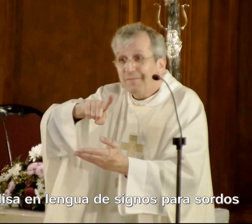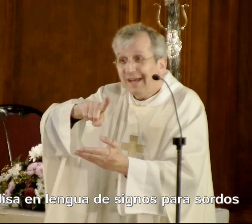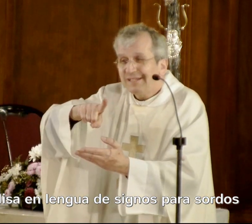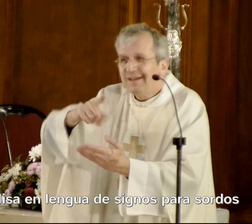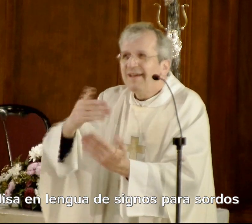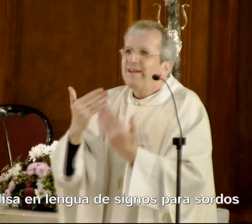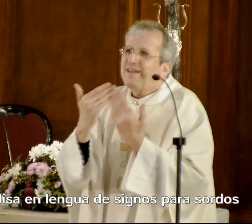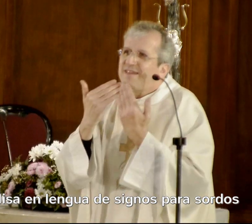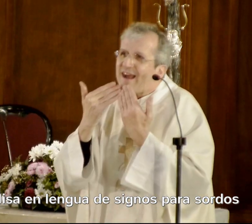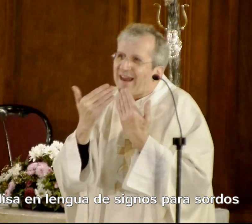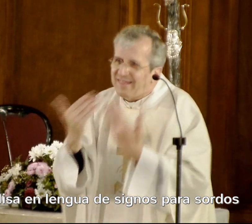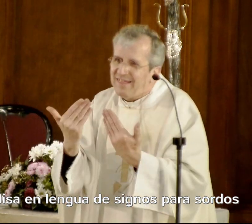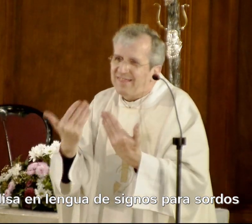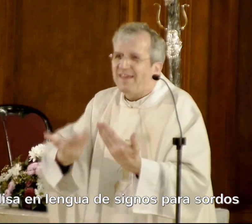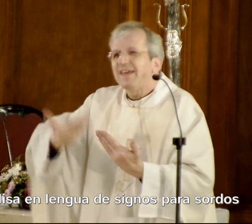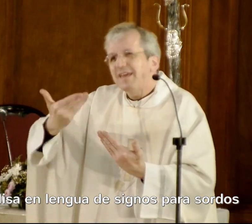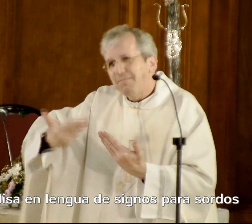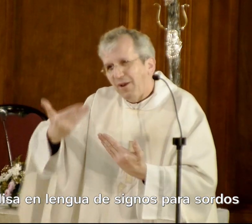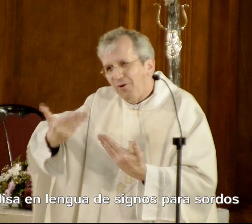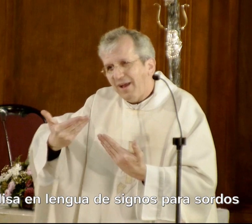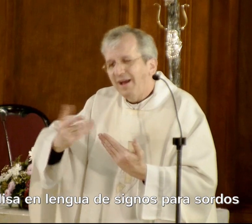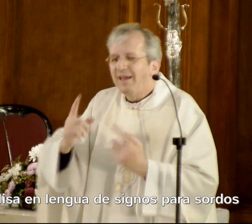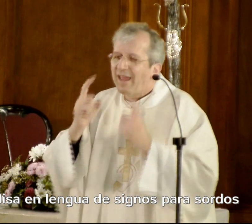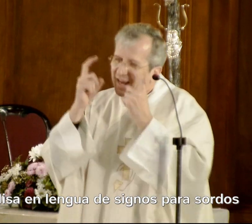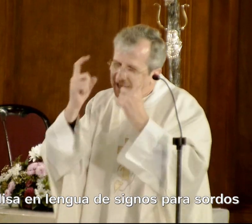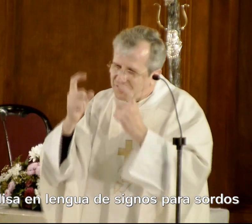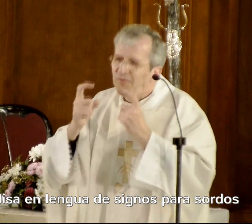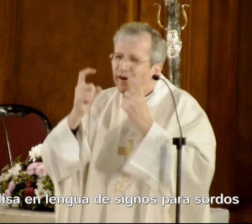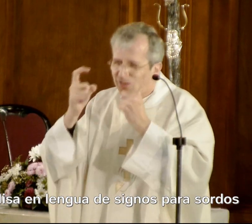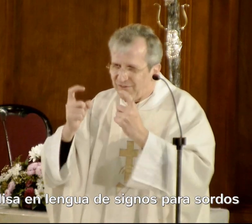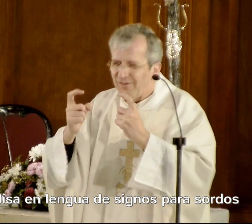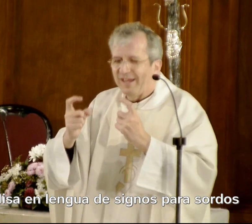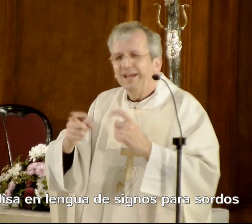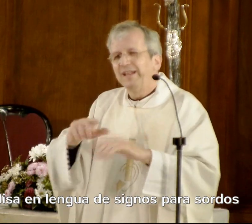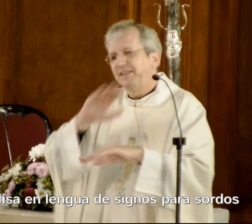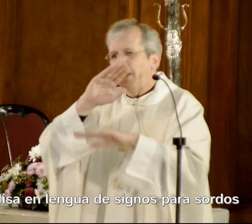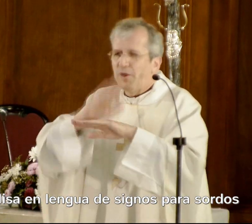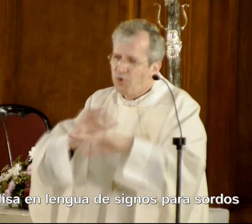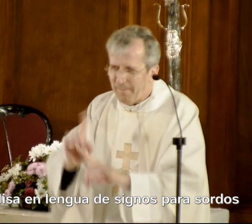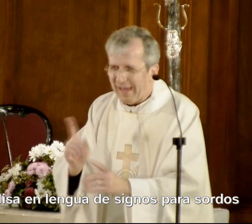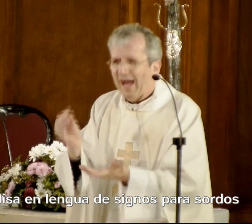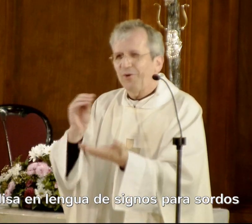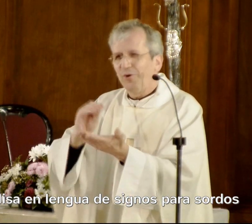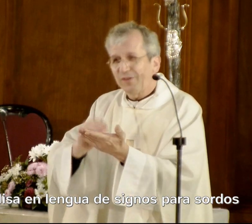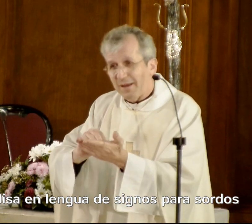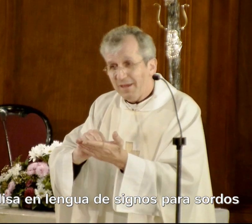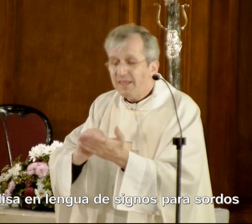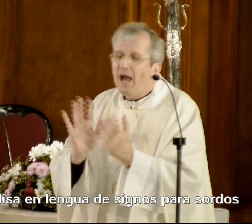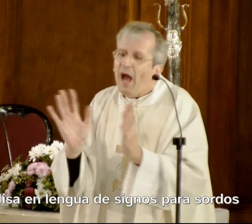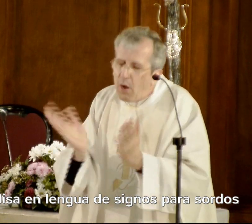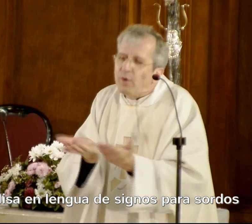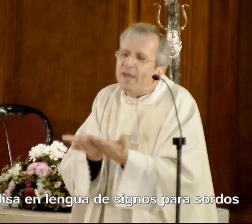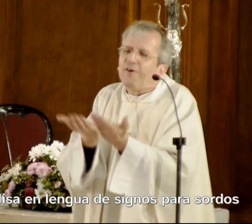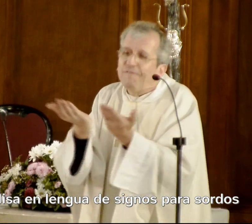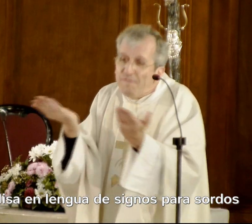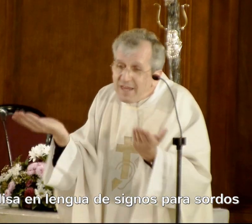demás y agradece y valora el esfuerzo de no pecar otra vez, aunque